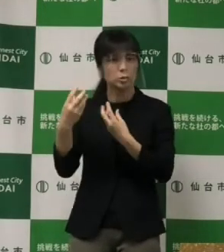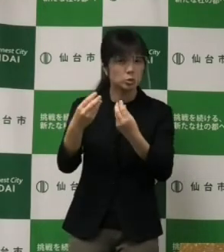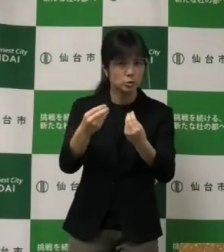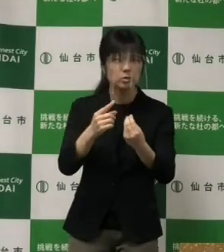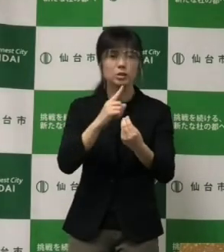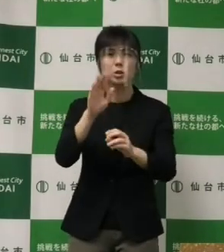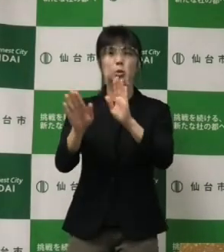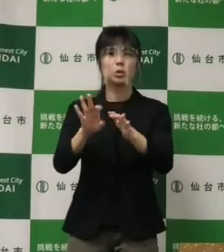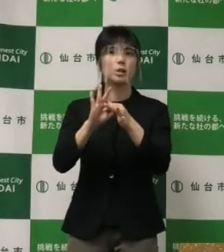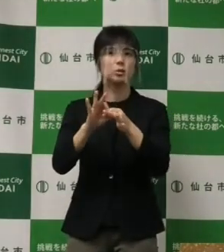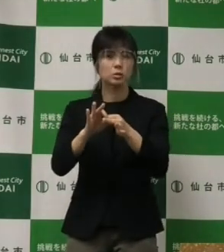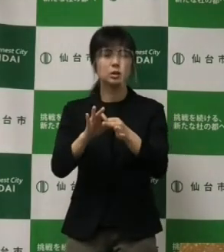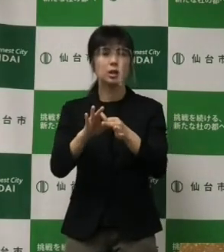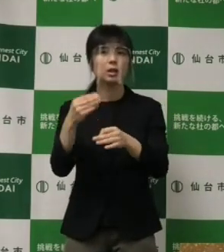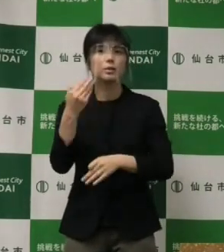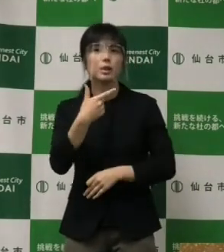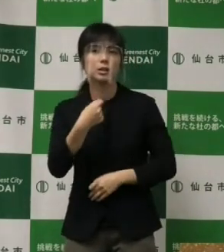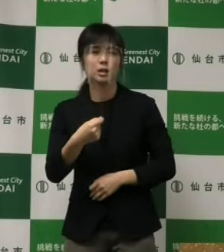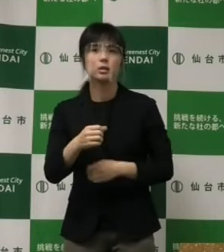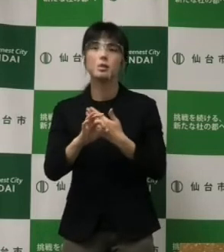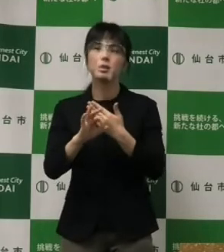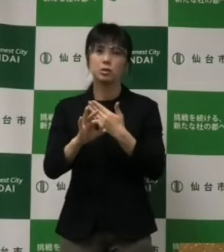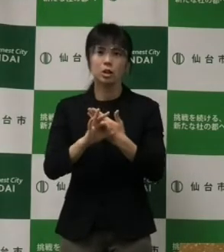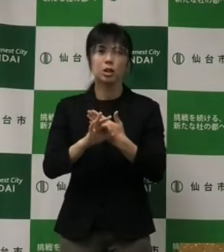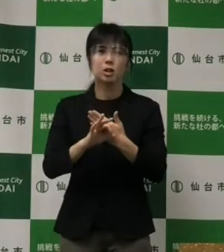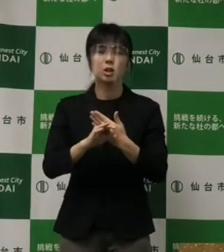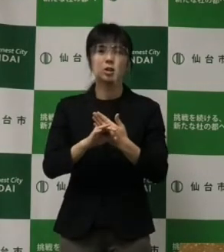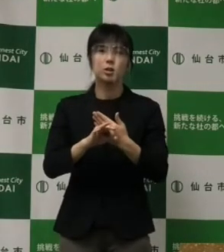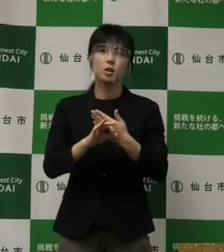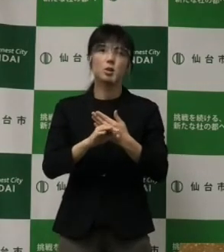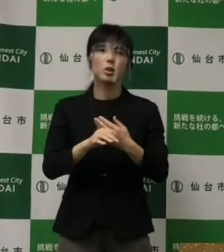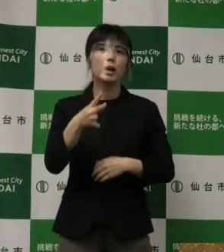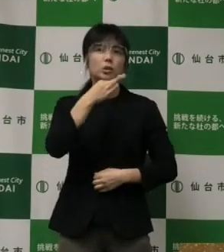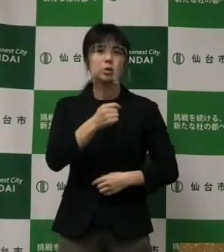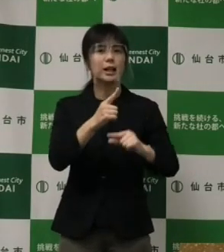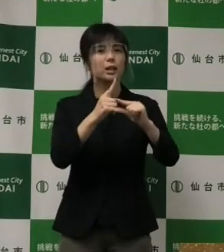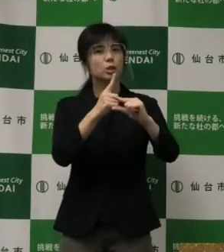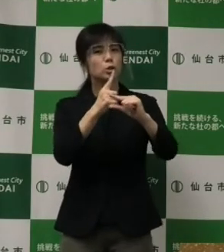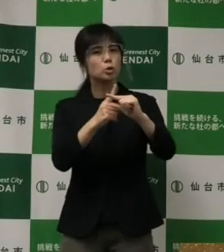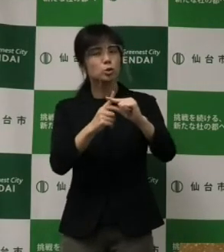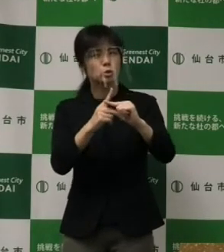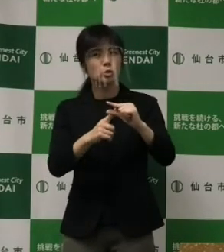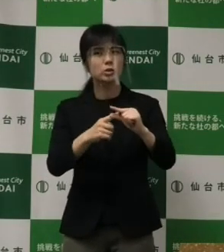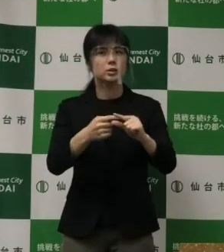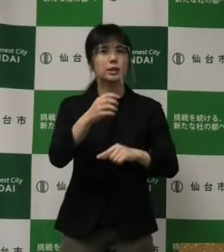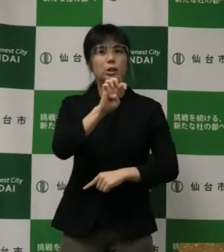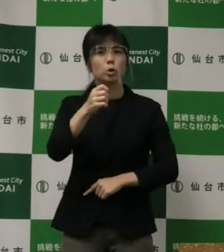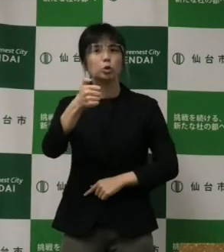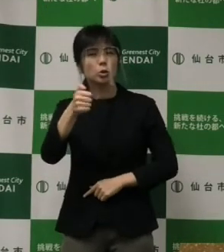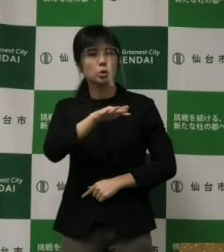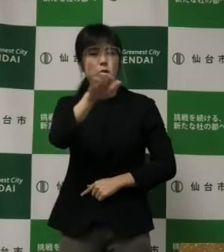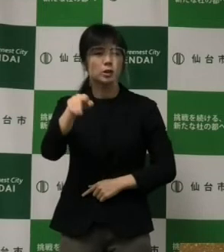班などからも例えば中年層にも後遺症が出やすいだったりとか、そういった調査結果が出始めていると思うんです